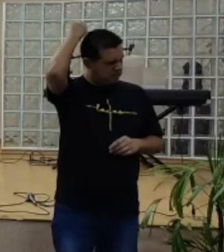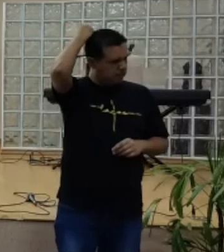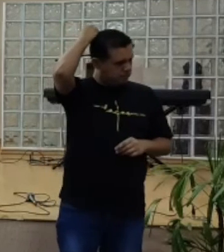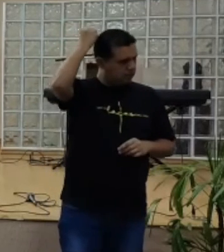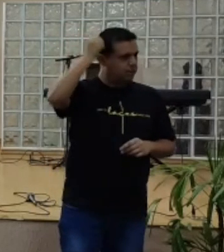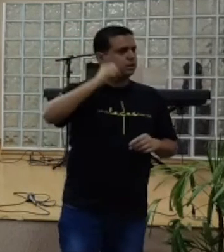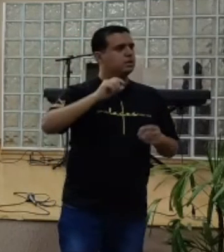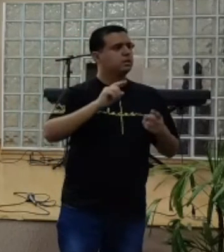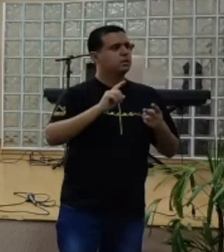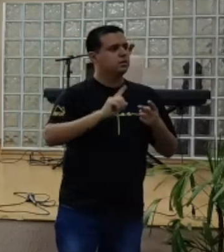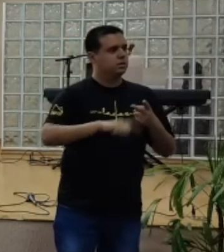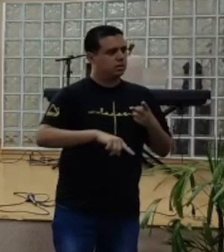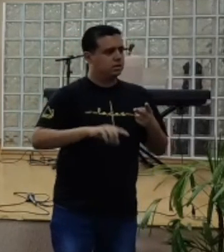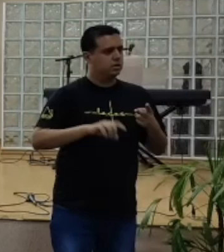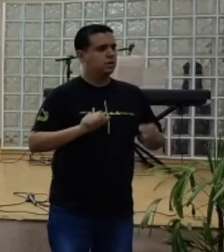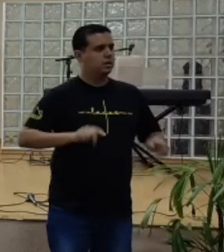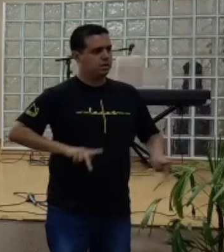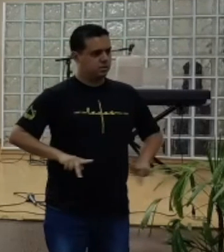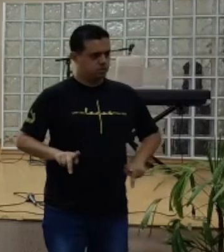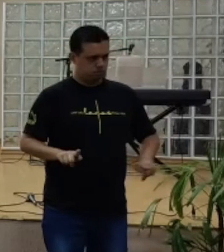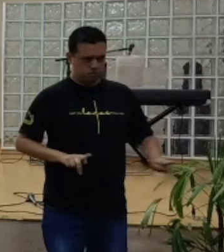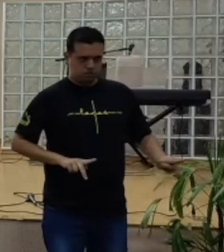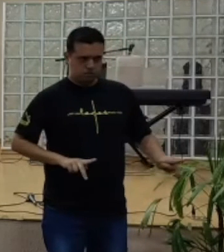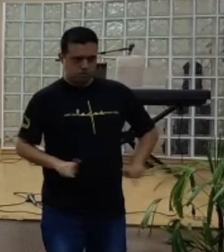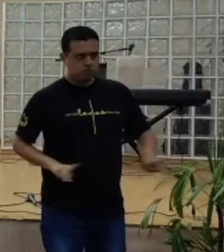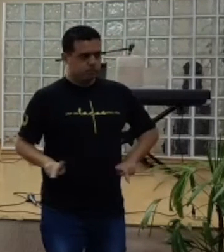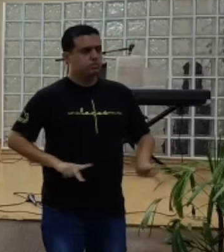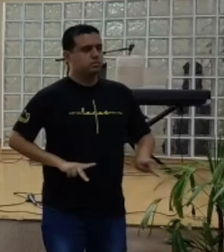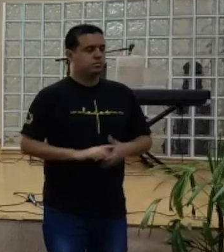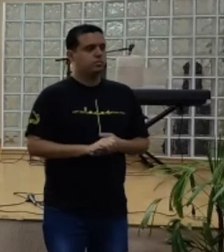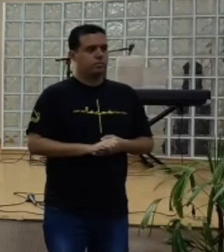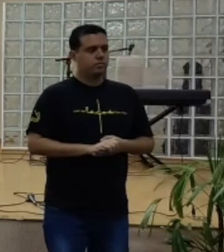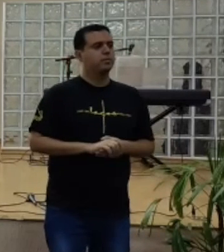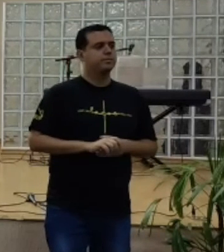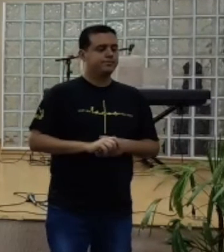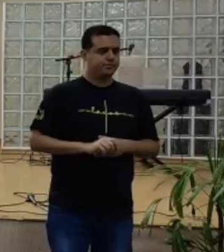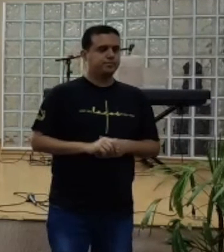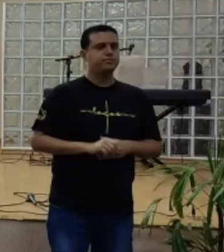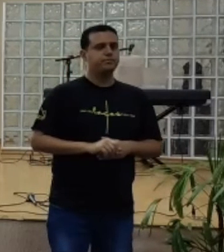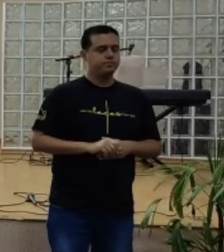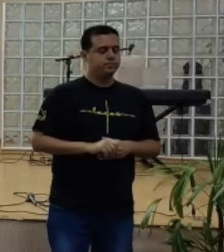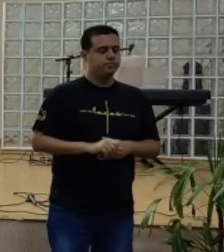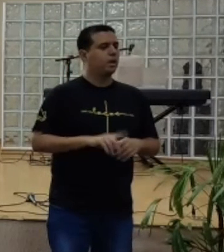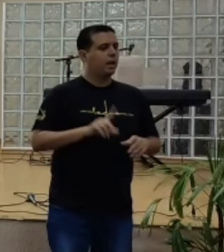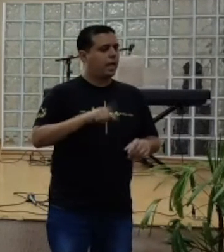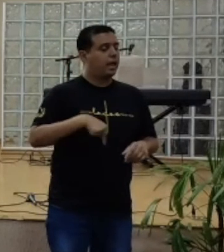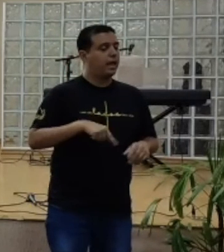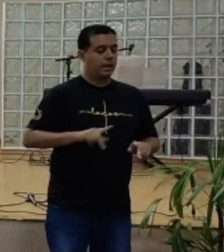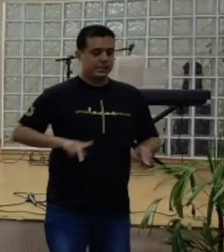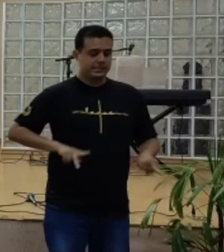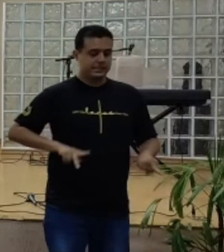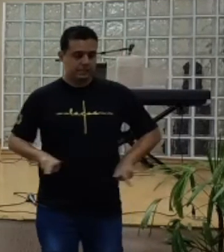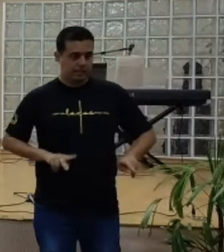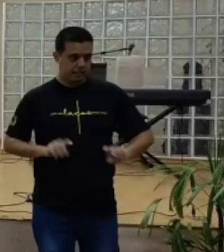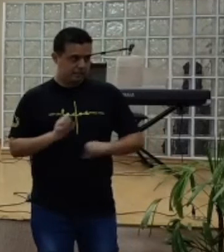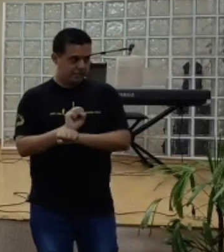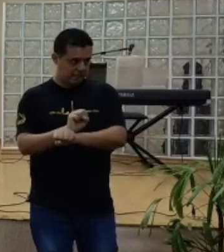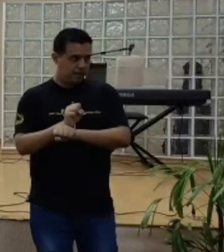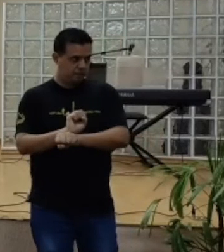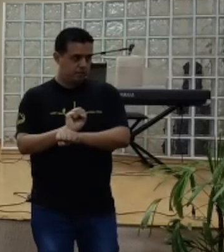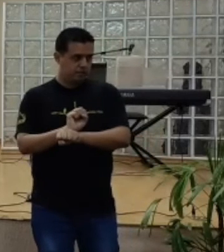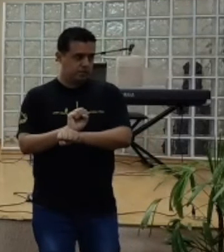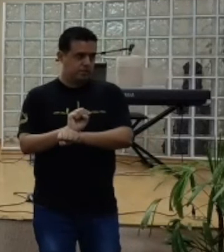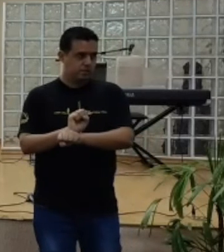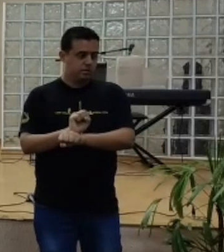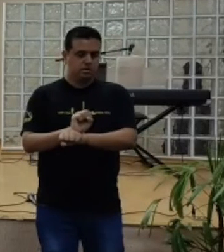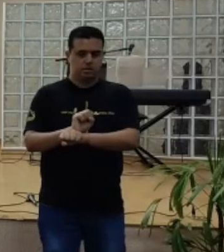A história de um filho gerado pela escrava para